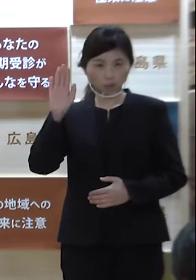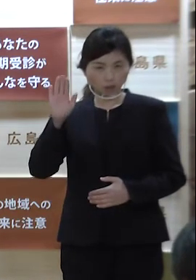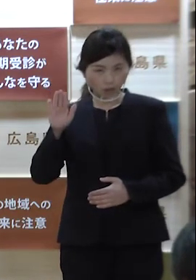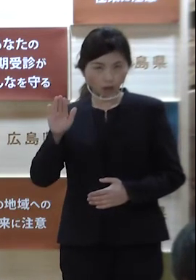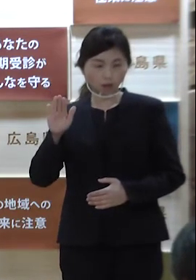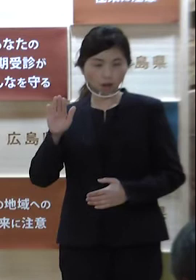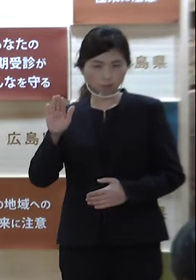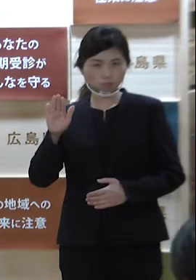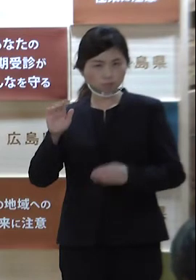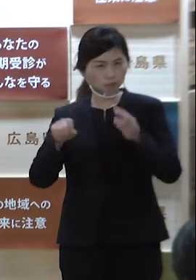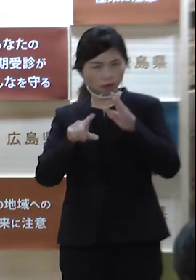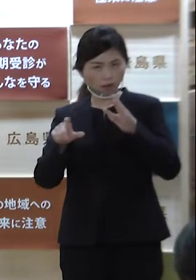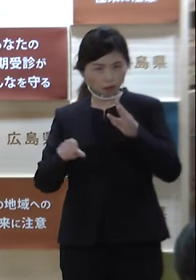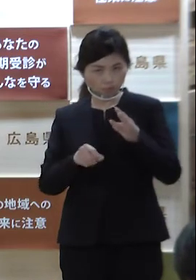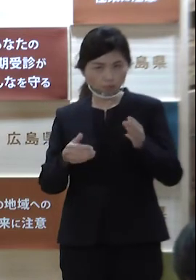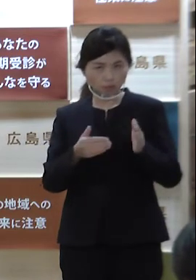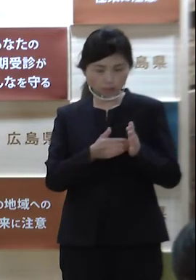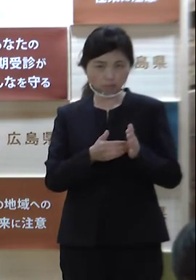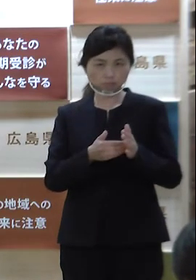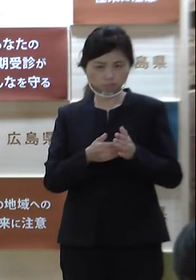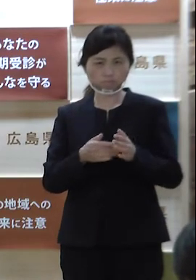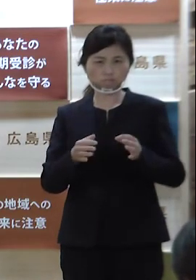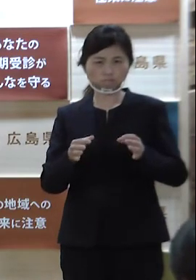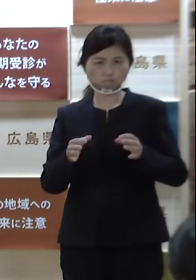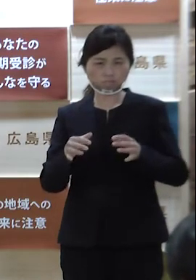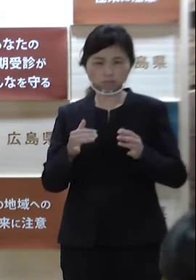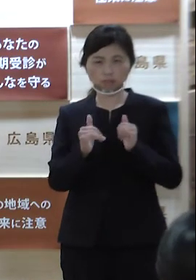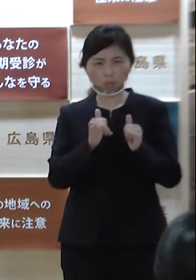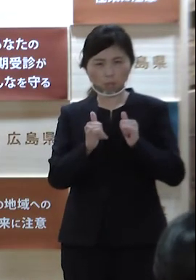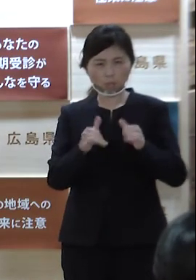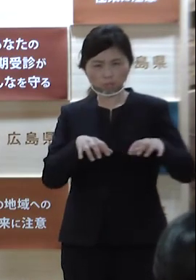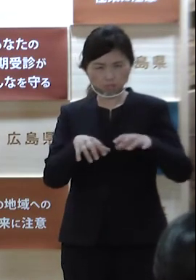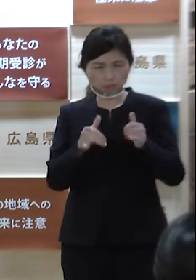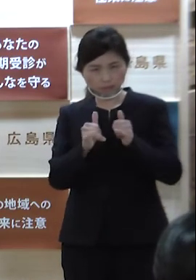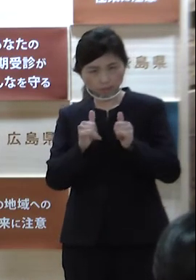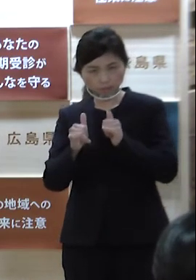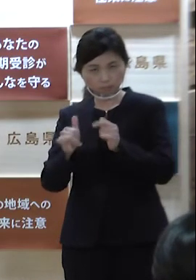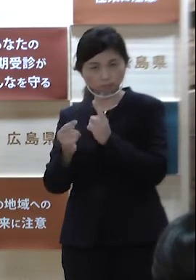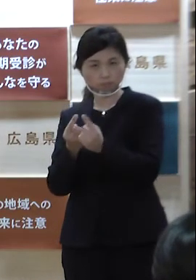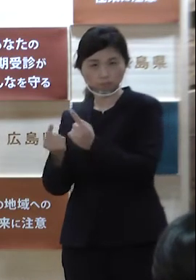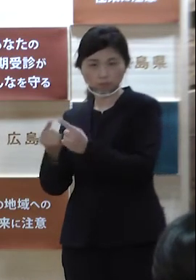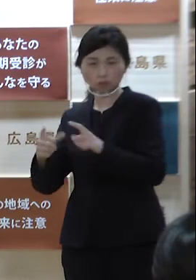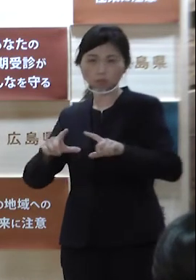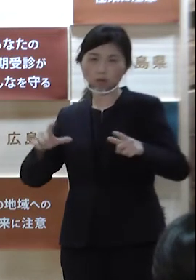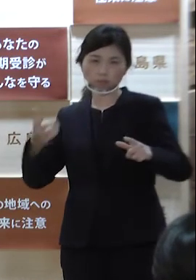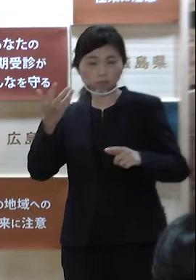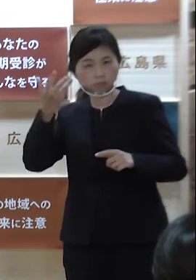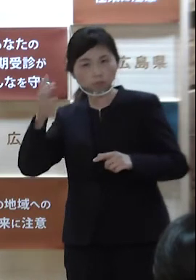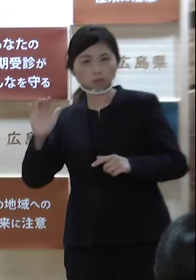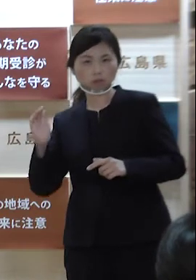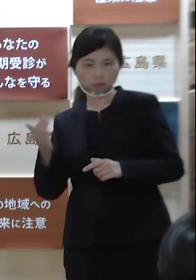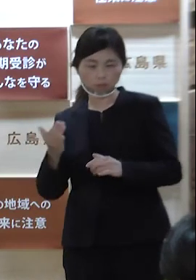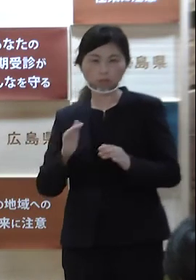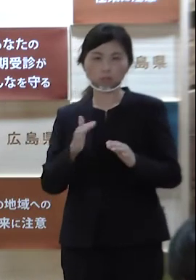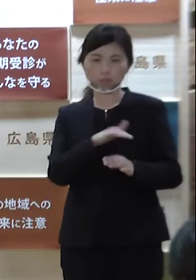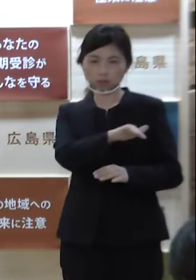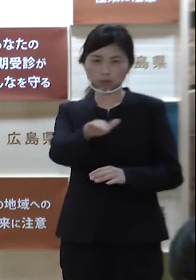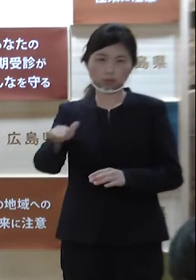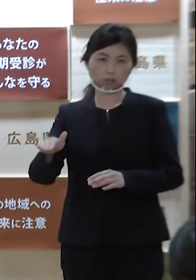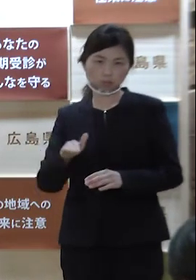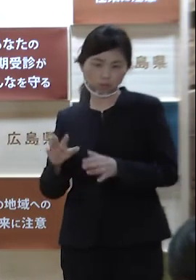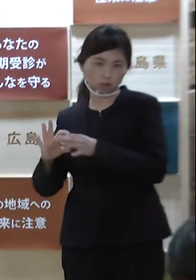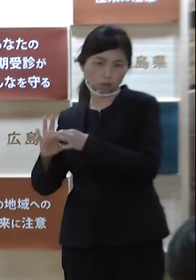度末を迎えまして、人の移動も増えることが想定されますが、県民の皆様には引き続き従来